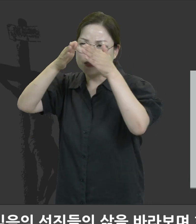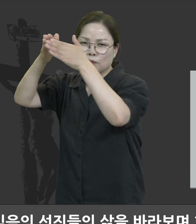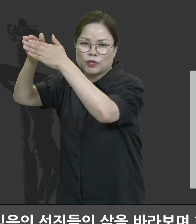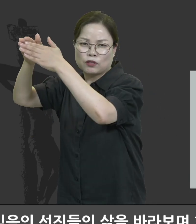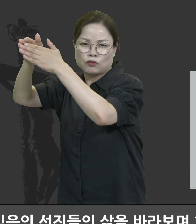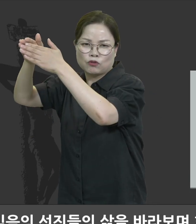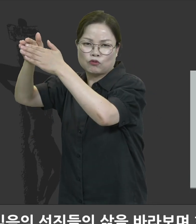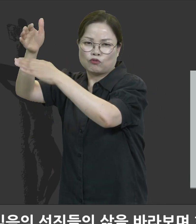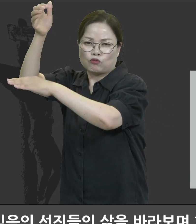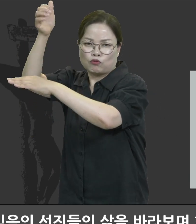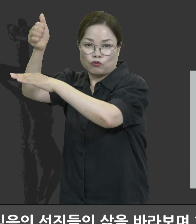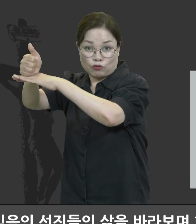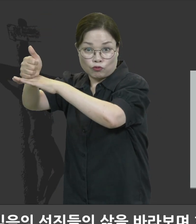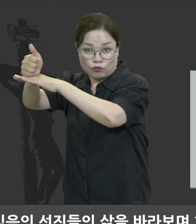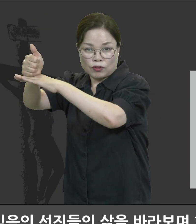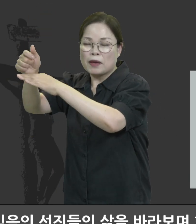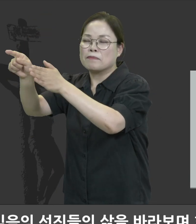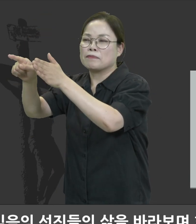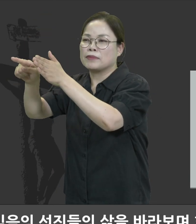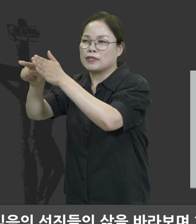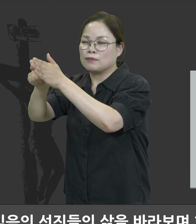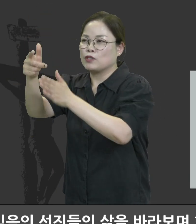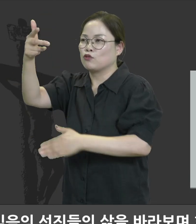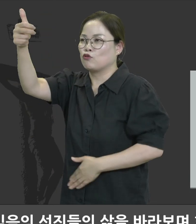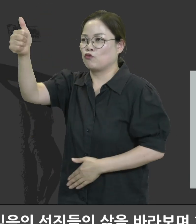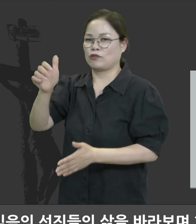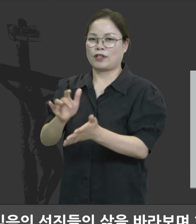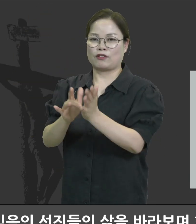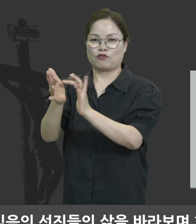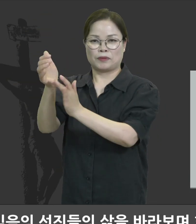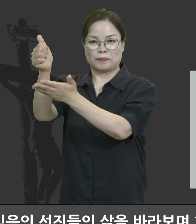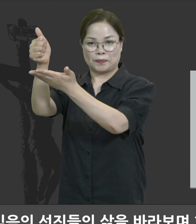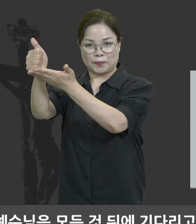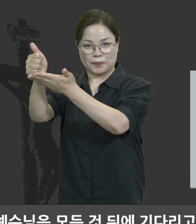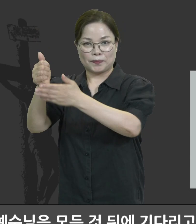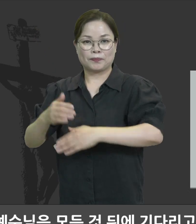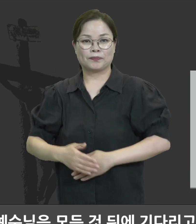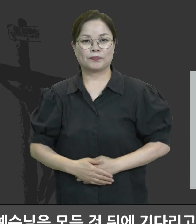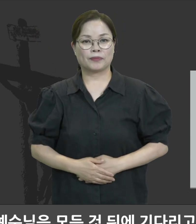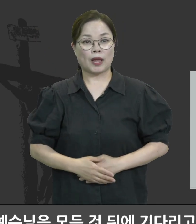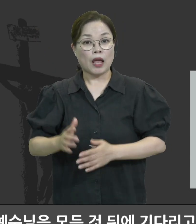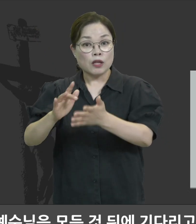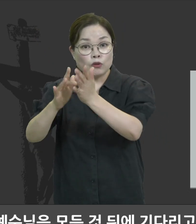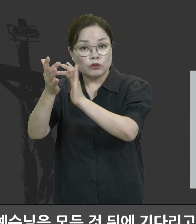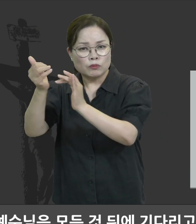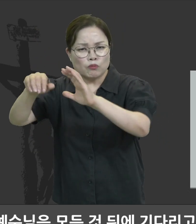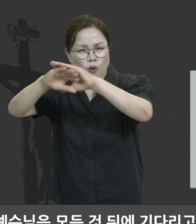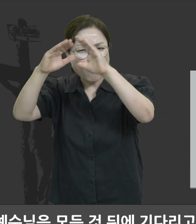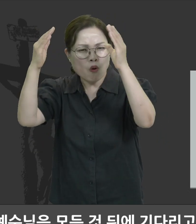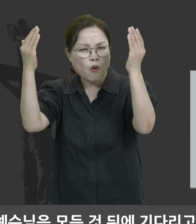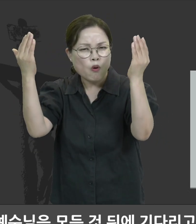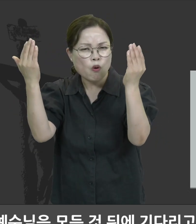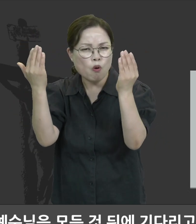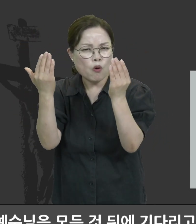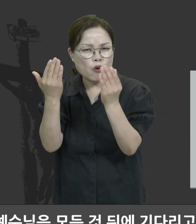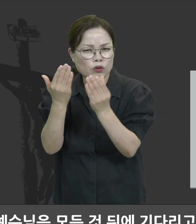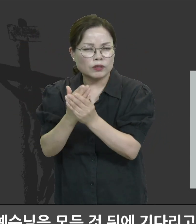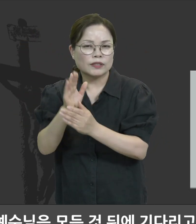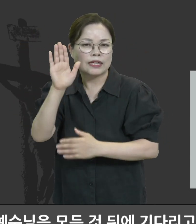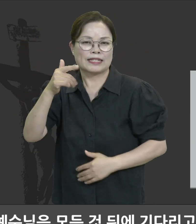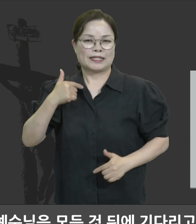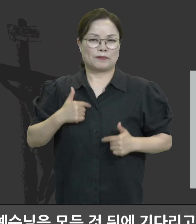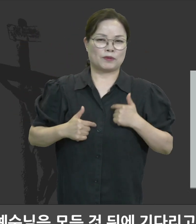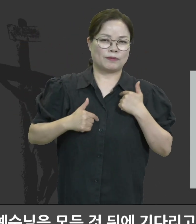대상은 믿음의 주이신 예수님입니다. 예수님은 모든 것 뒤에 기다리고 있는 기쁨을